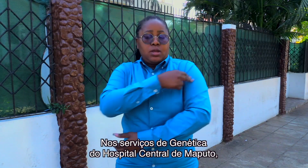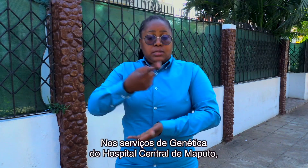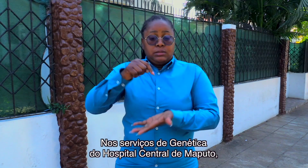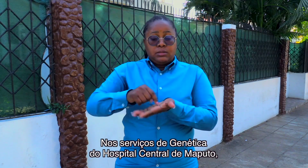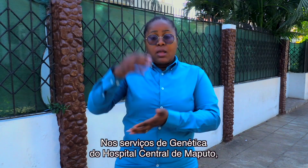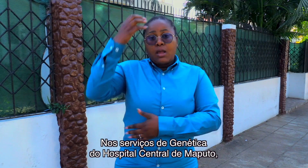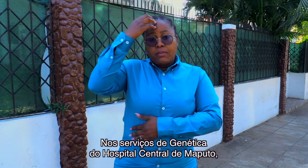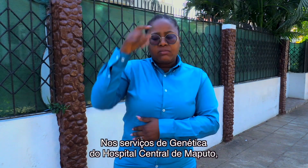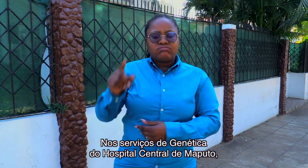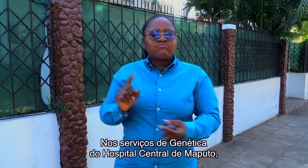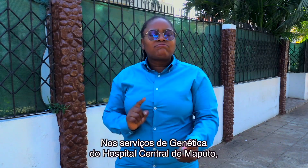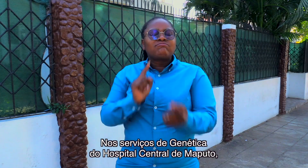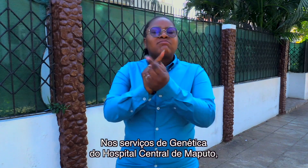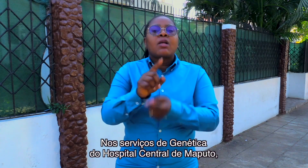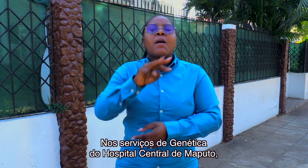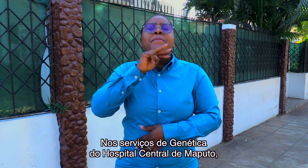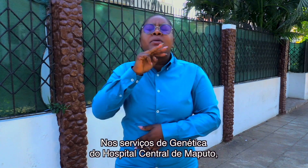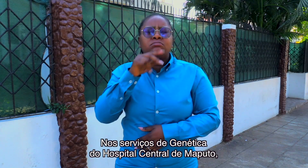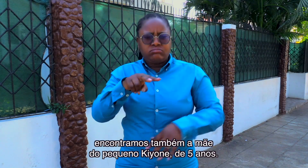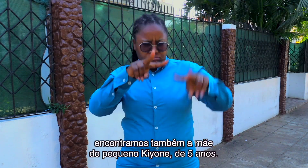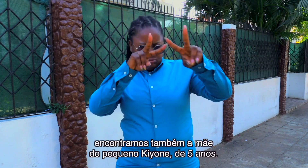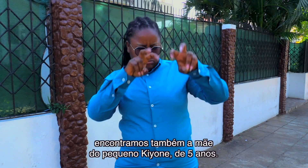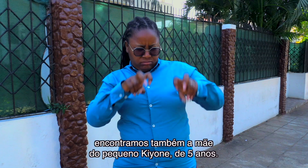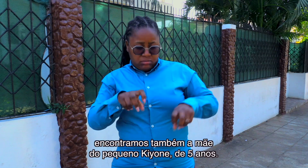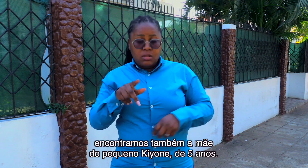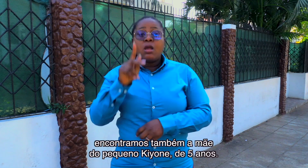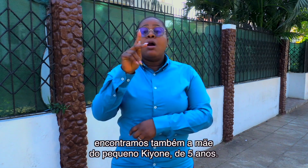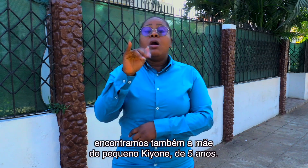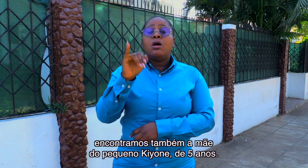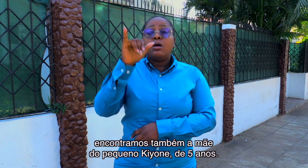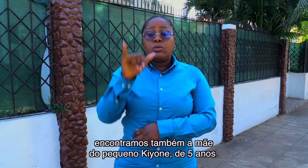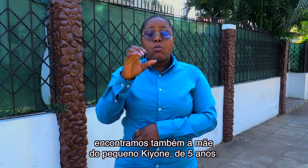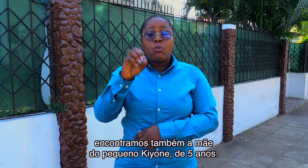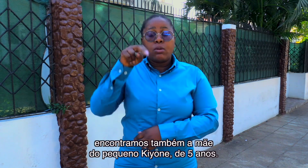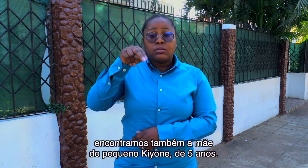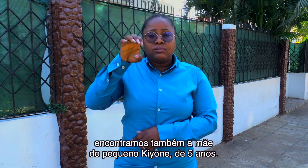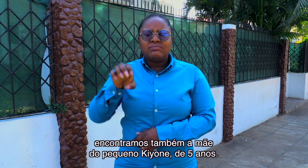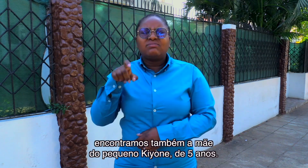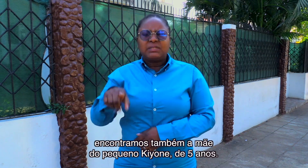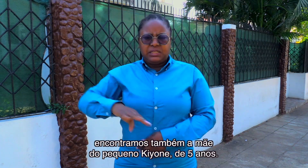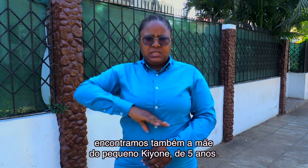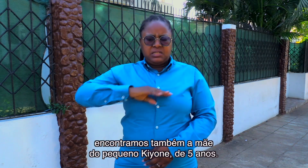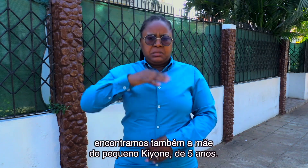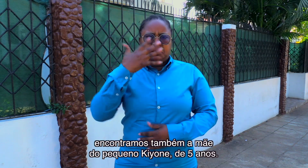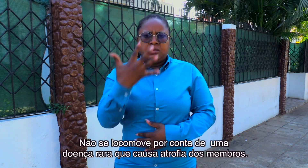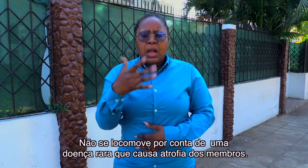Nos serviços de genética do Hospital Central de Maputo, encontramos também a mãe do pequeno Kion, de 5 anos. Não